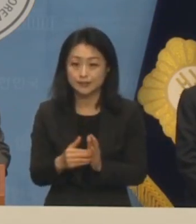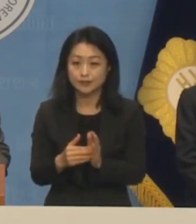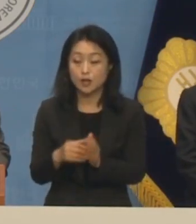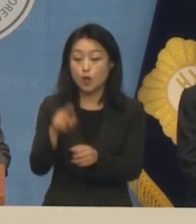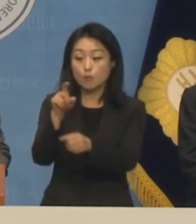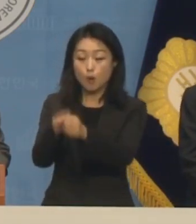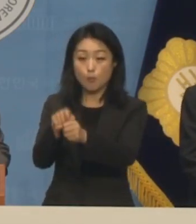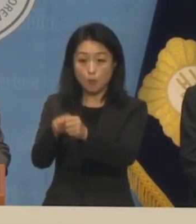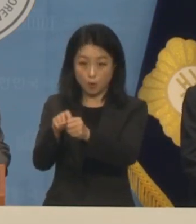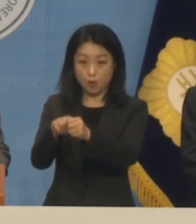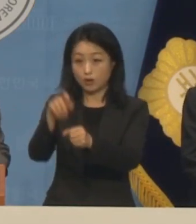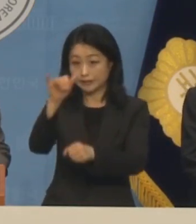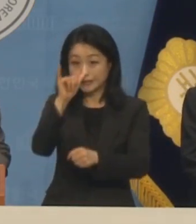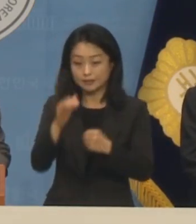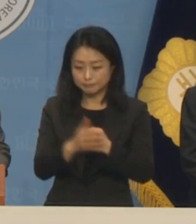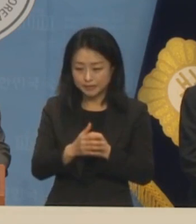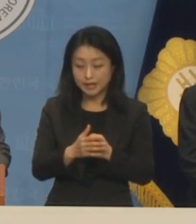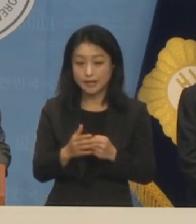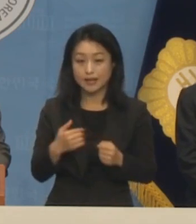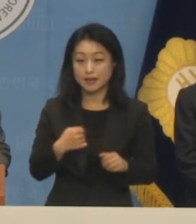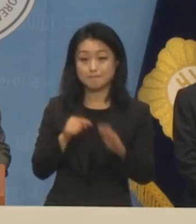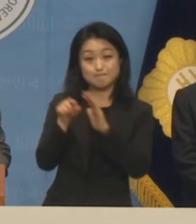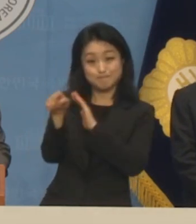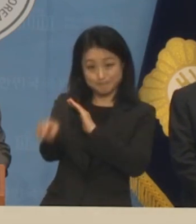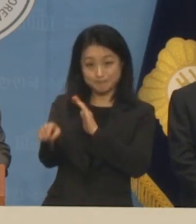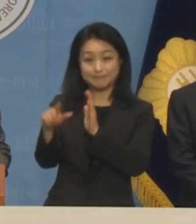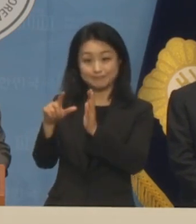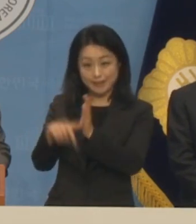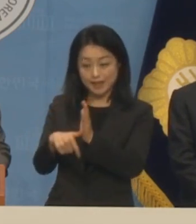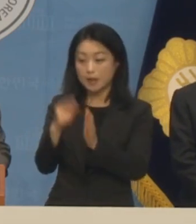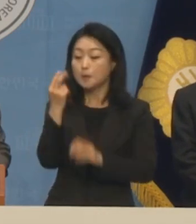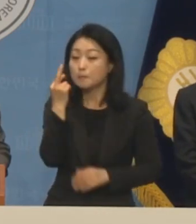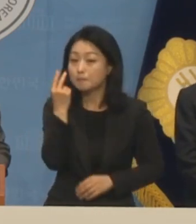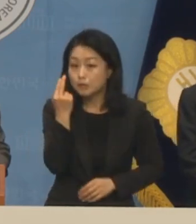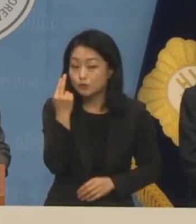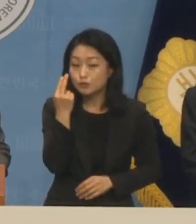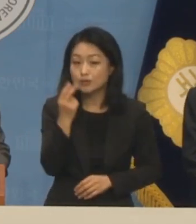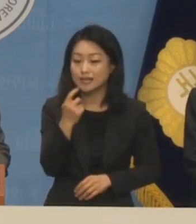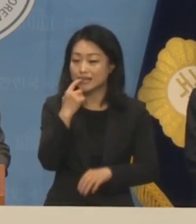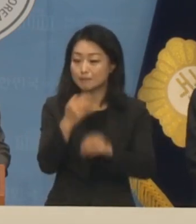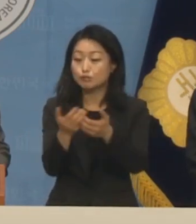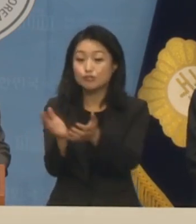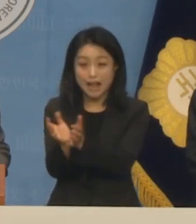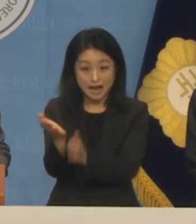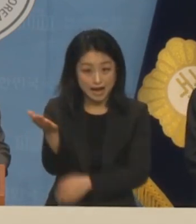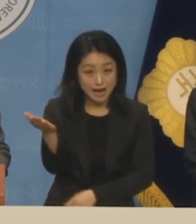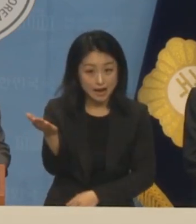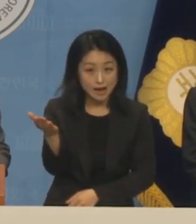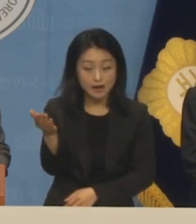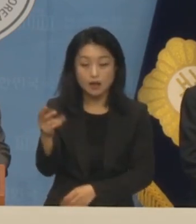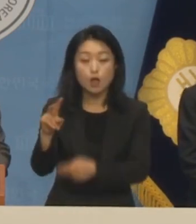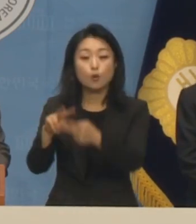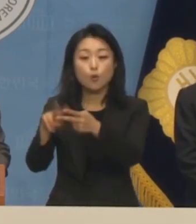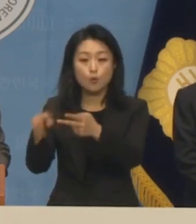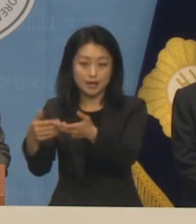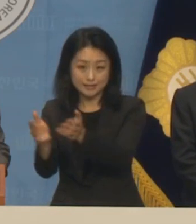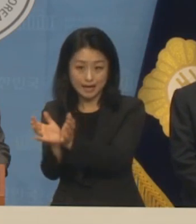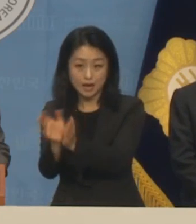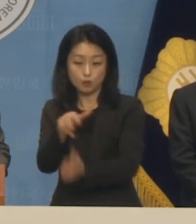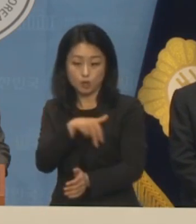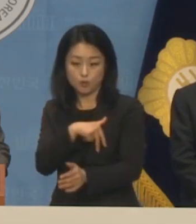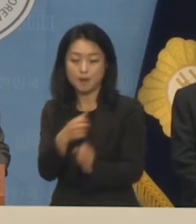목표를 달성하기 위해 우리 방미 외교단은 미국 민주당과 공화당 의원들과의